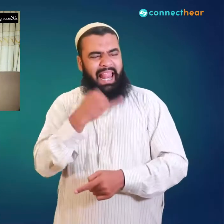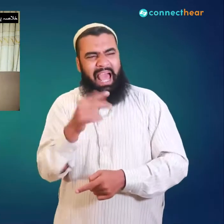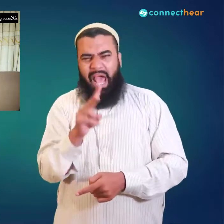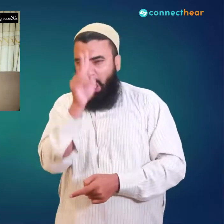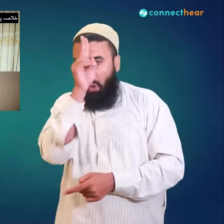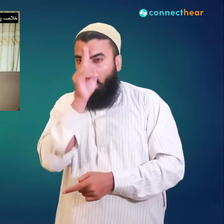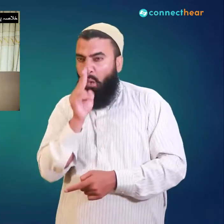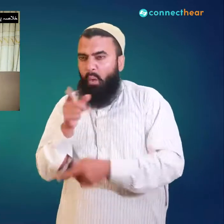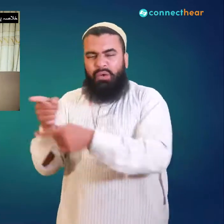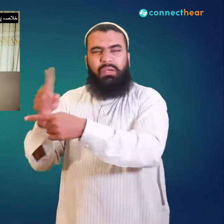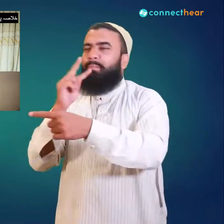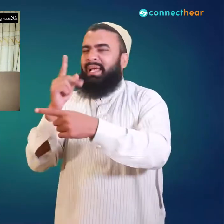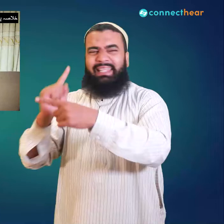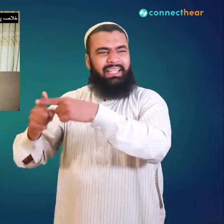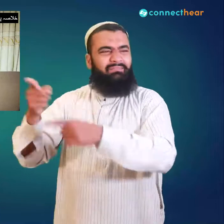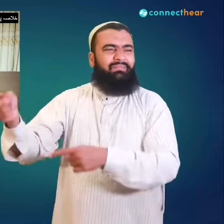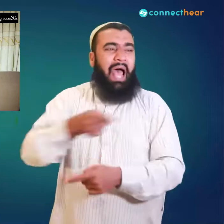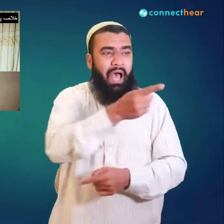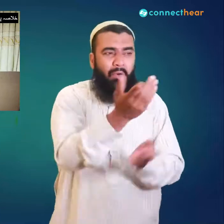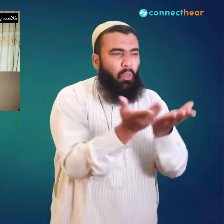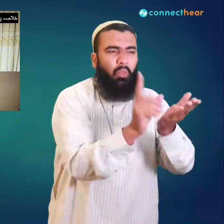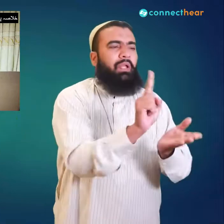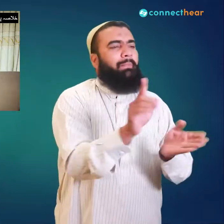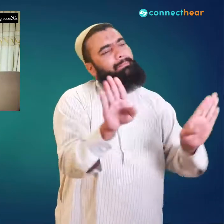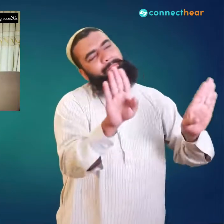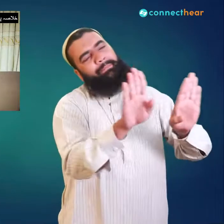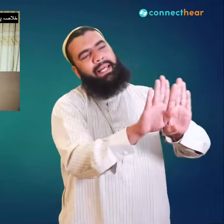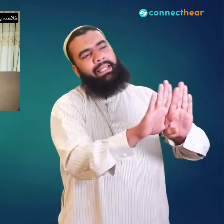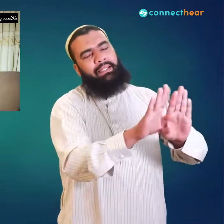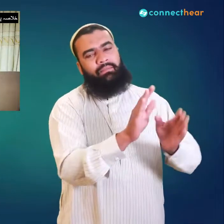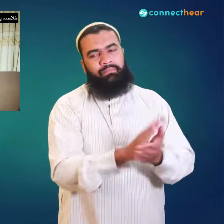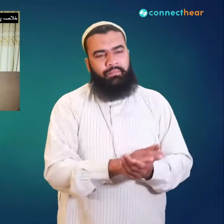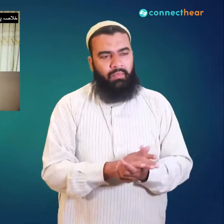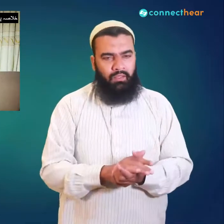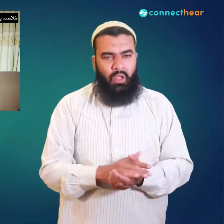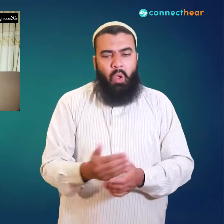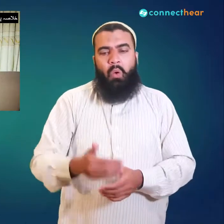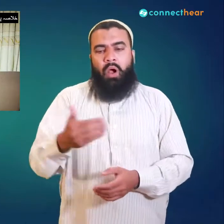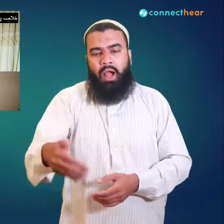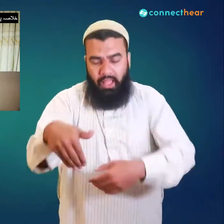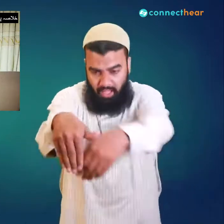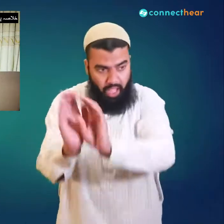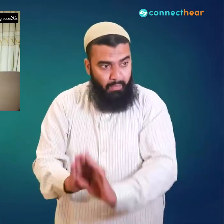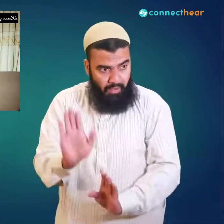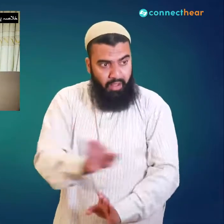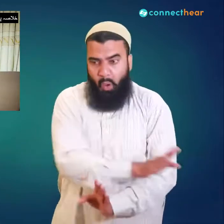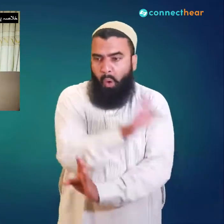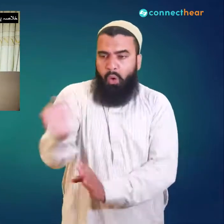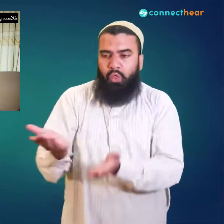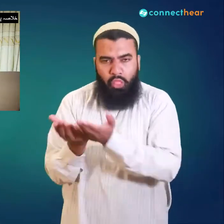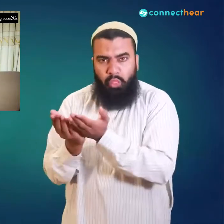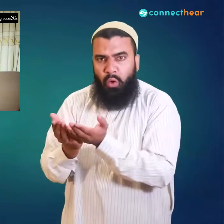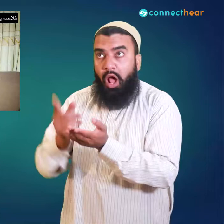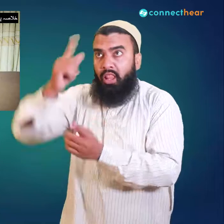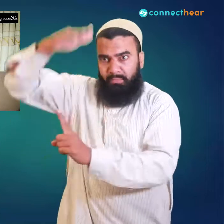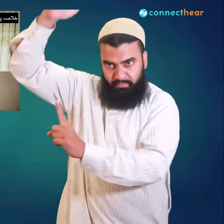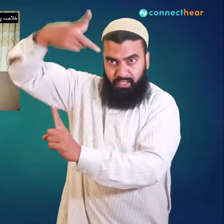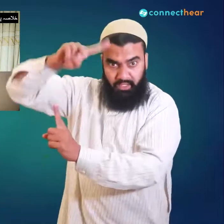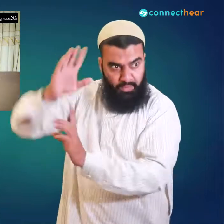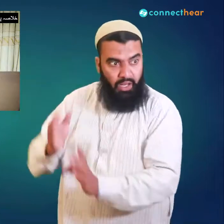عَلَىٰ قَبْرِهِ، کہ اب آپ کبھی بھی ان کی نماز جنازہ نہیں پڑھائیں گے اور نہ ان کی قبر پر